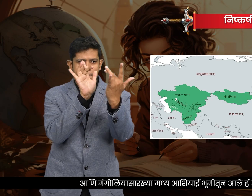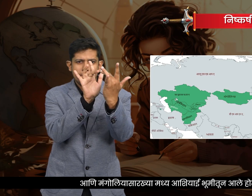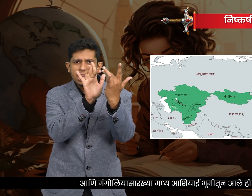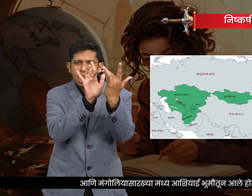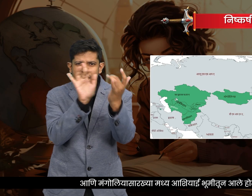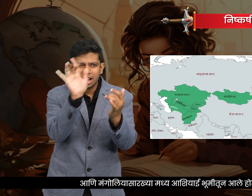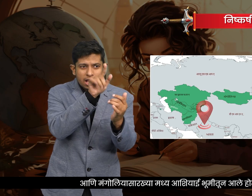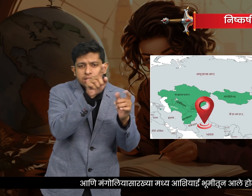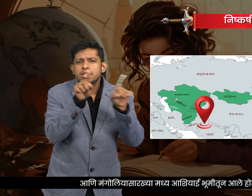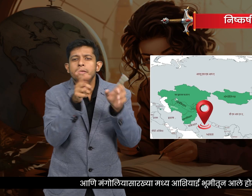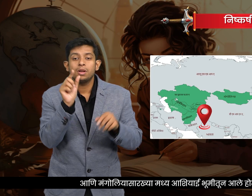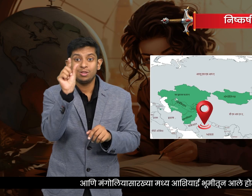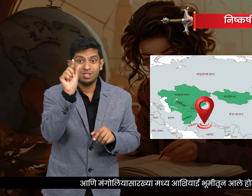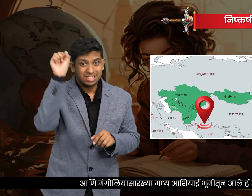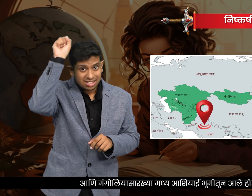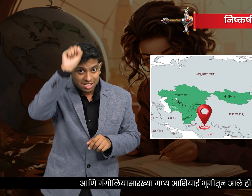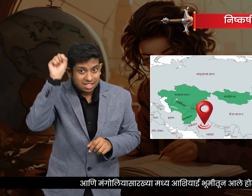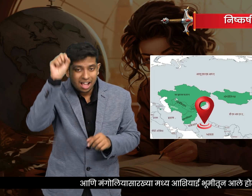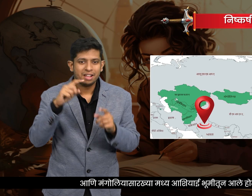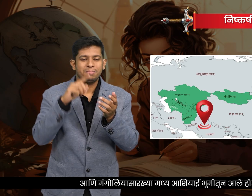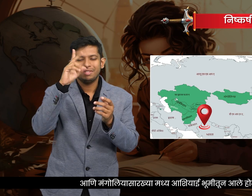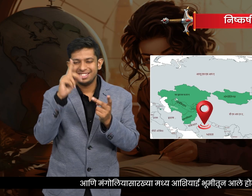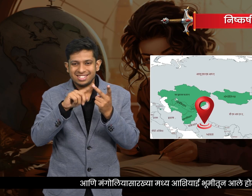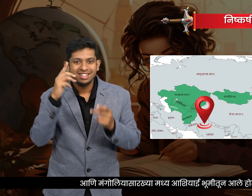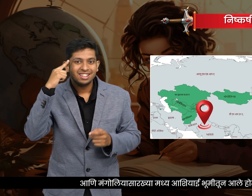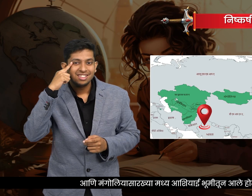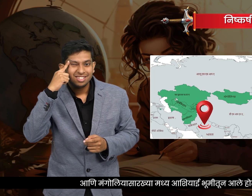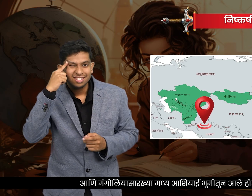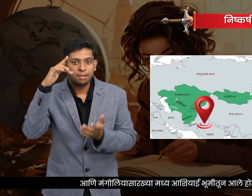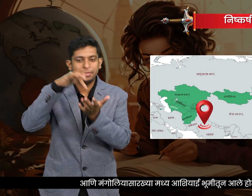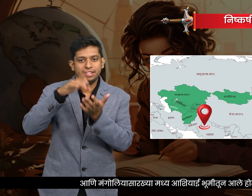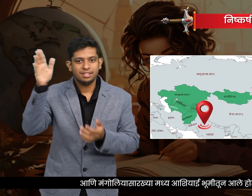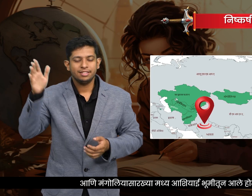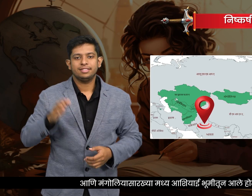मध्य आशियाई भूमीतून आले होते.